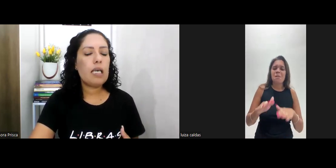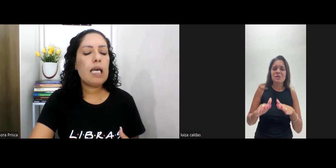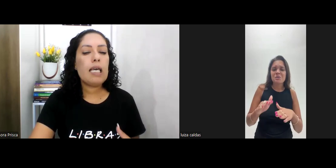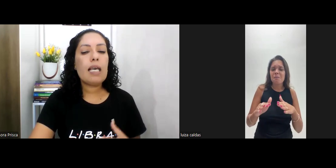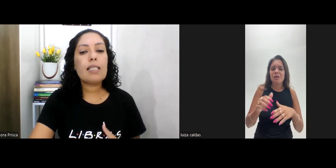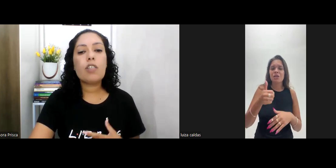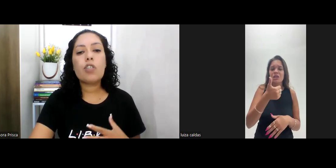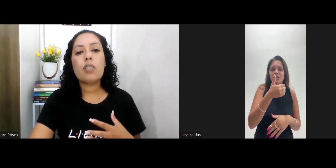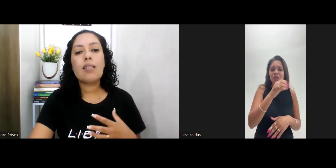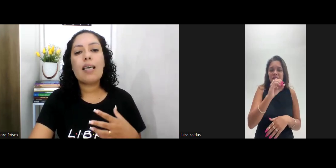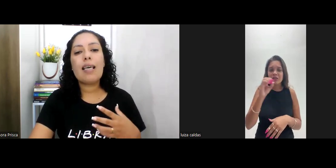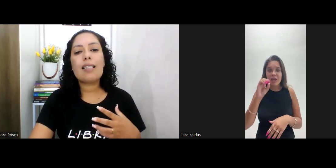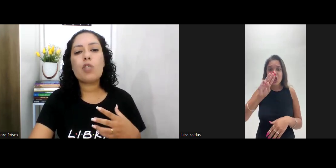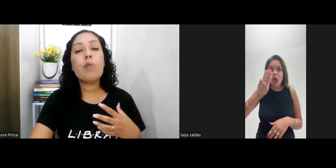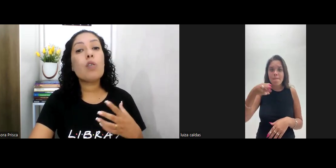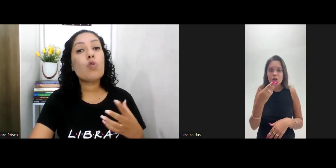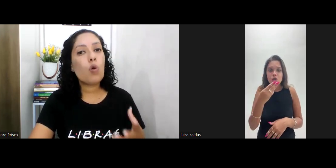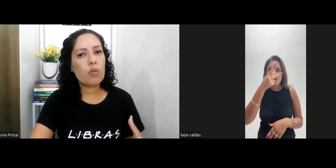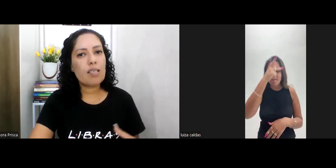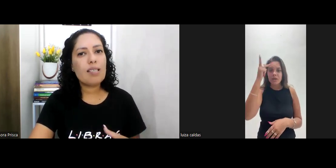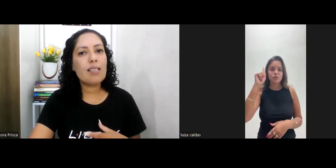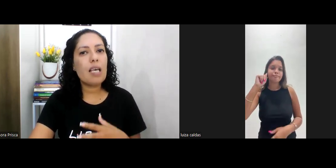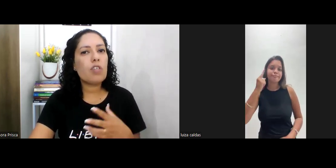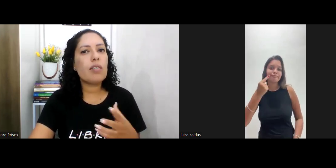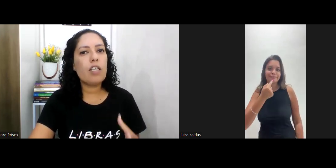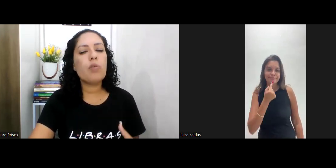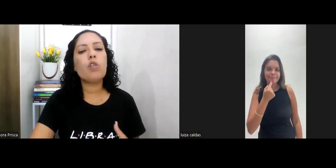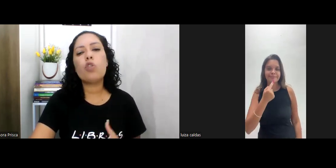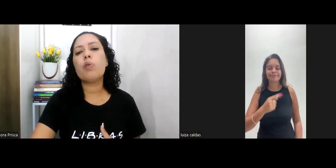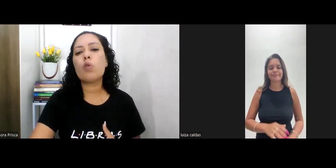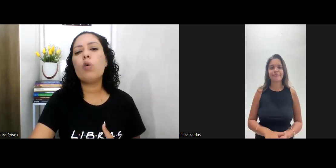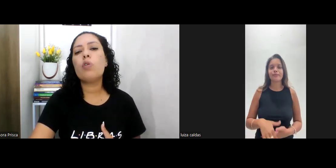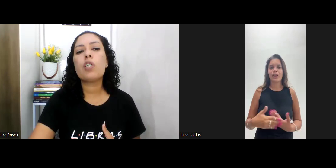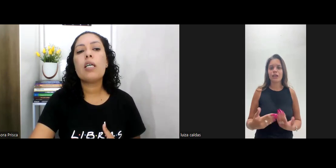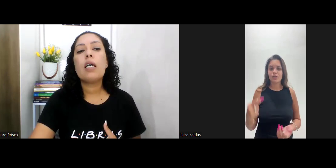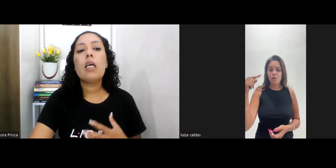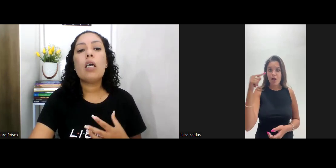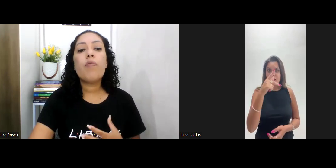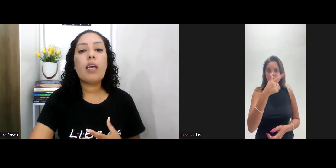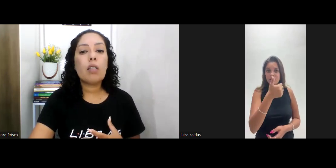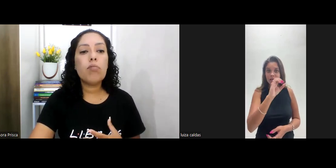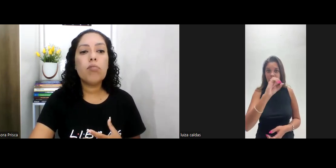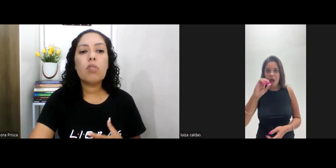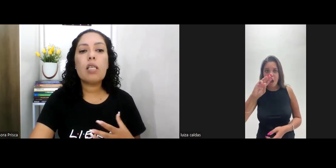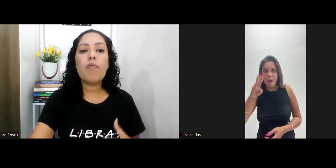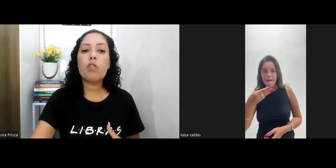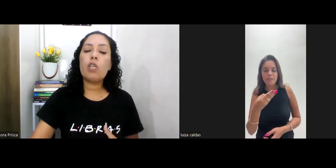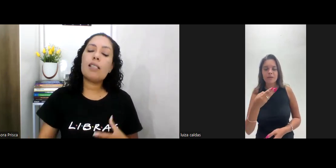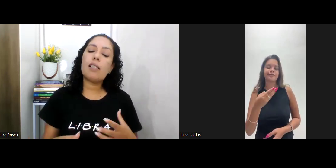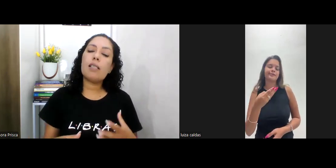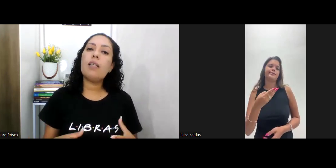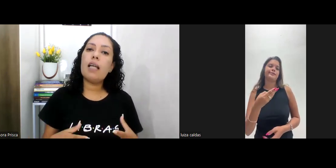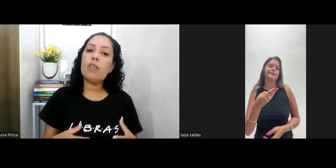país. E essas pessoas, esses cerca de 10 milhões de pessoas, enfrentam